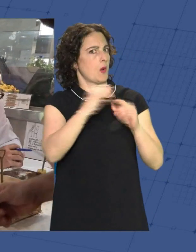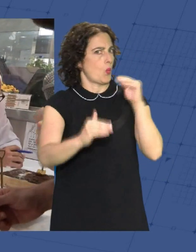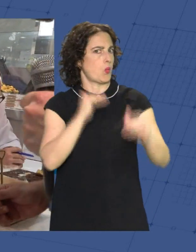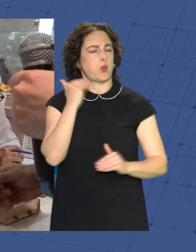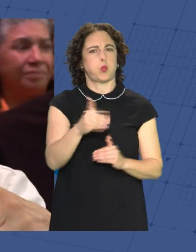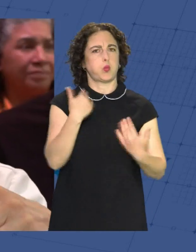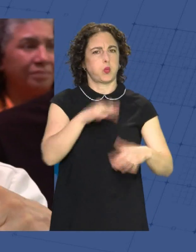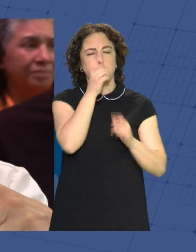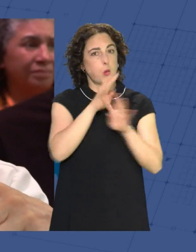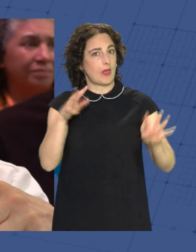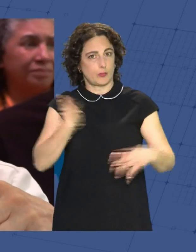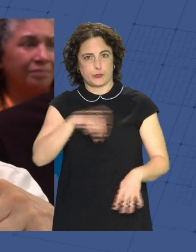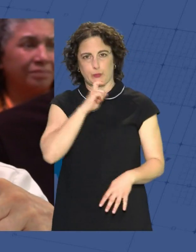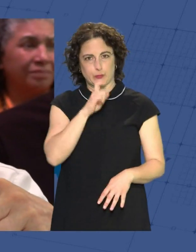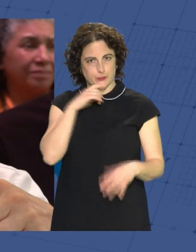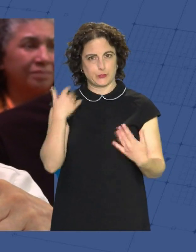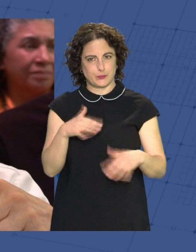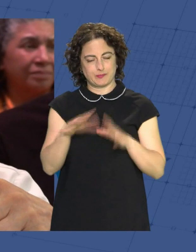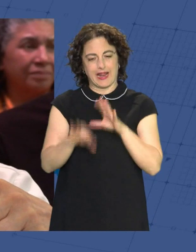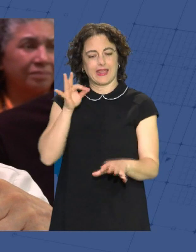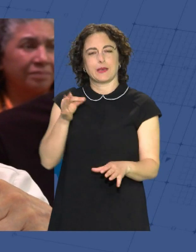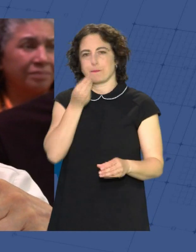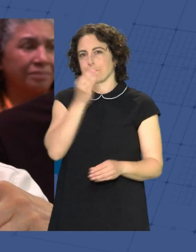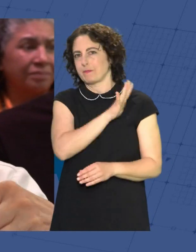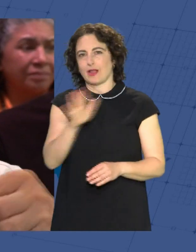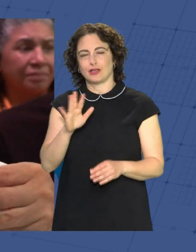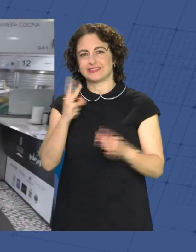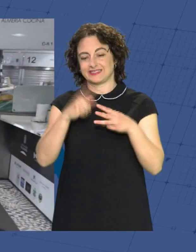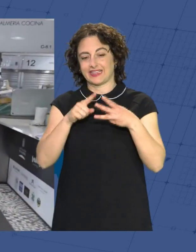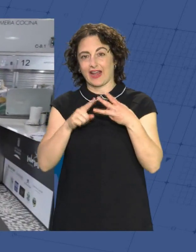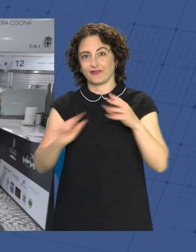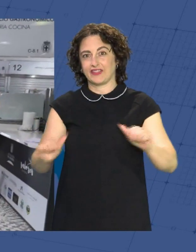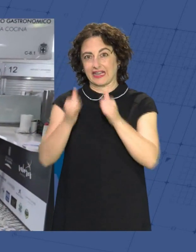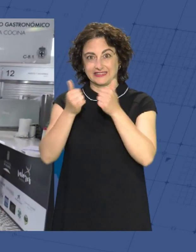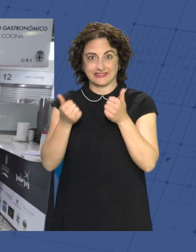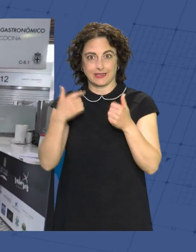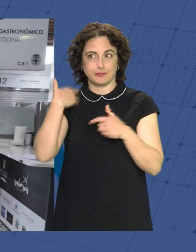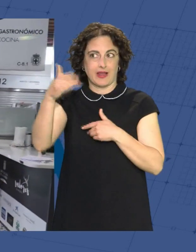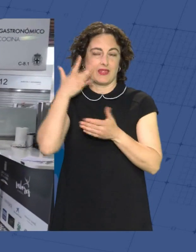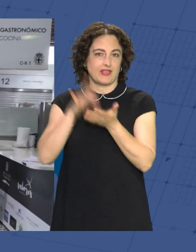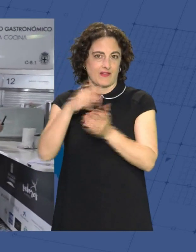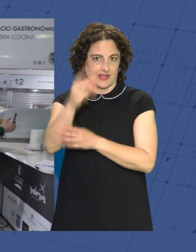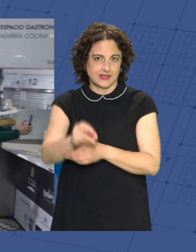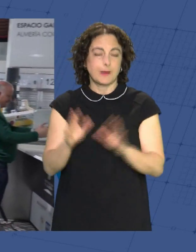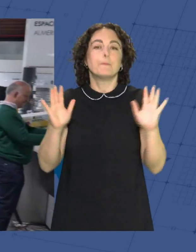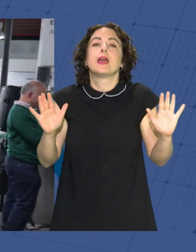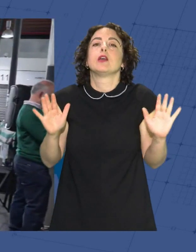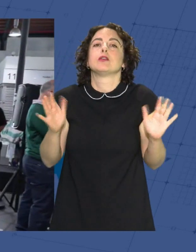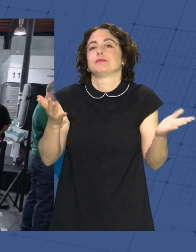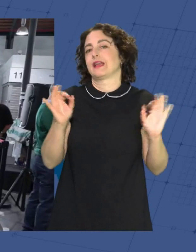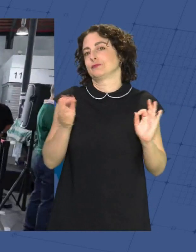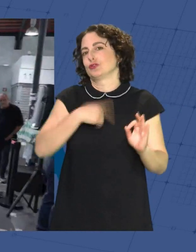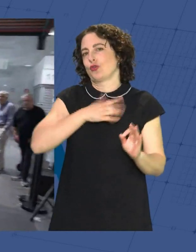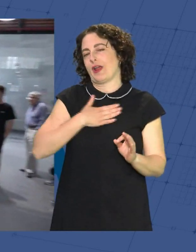que el jurado lo va a tener muy complicado para elegir a esos tres finalistas para el día 20, pero eso es lo que